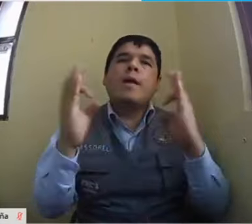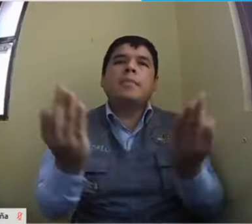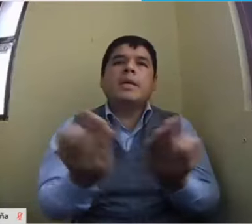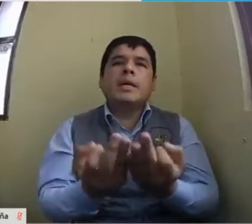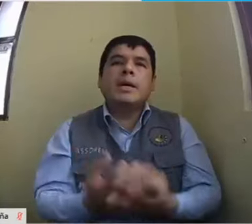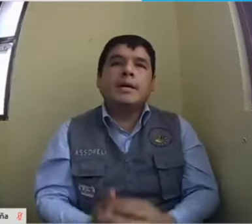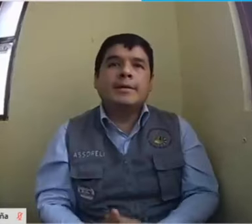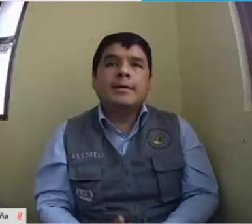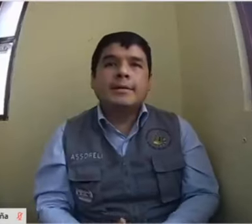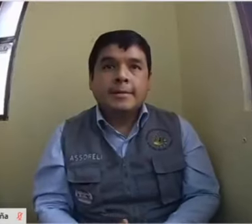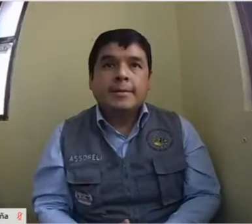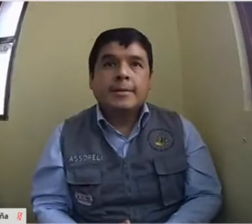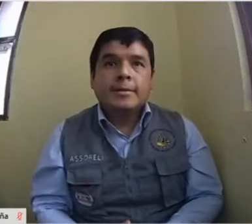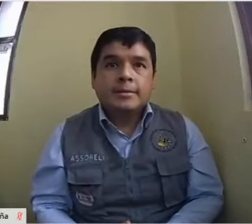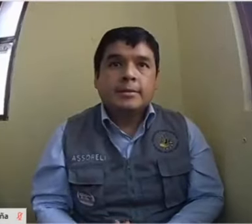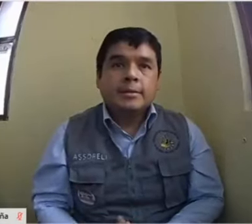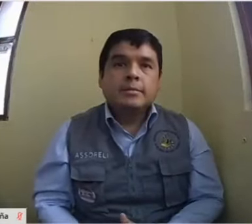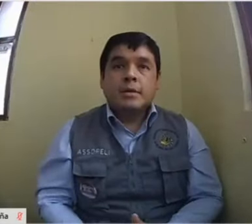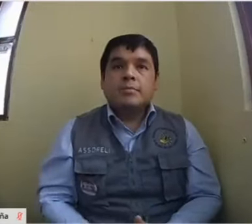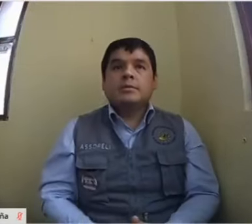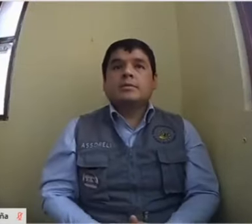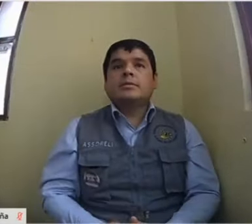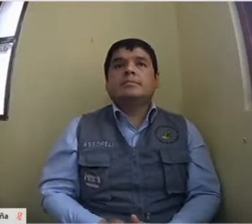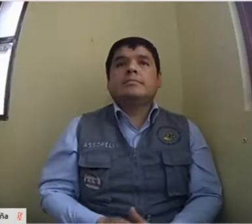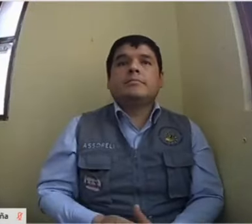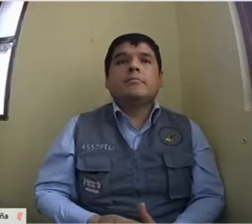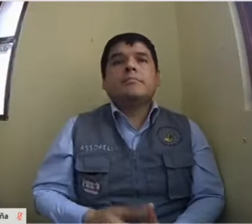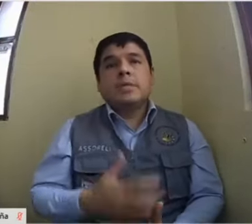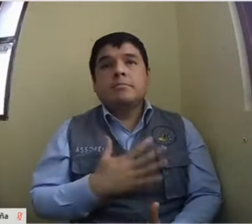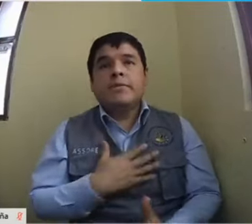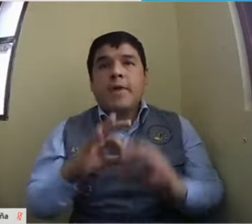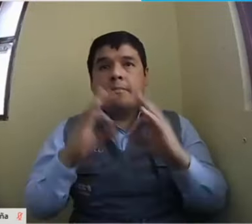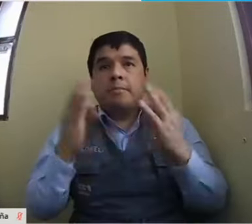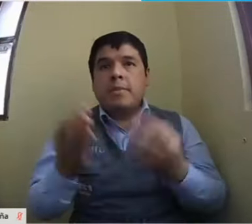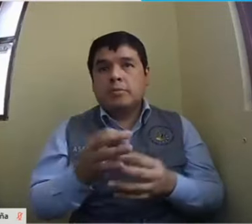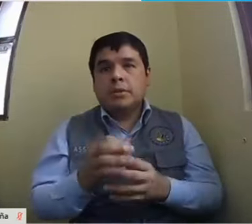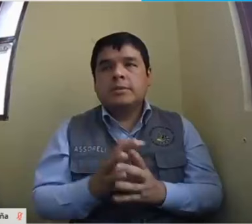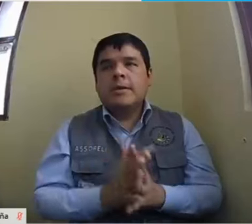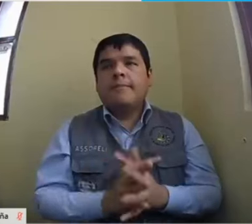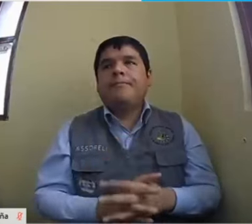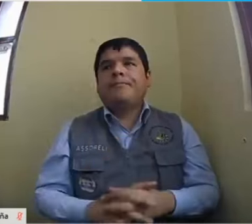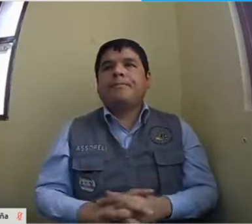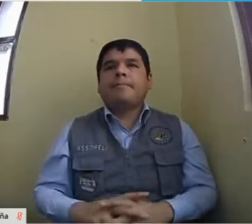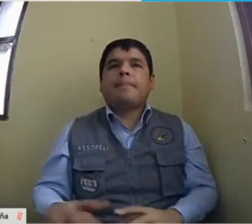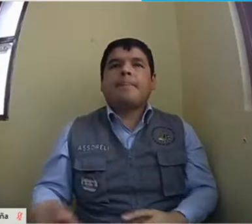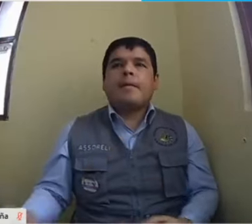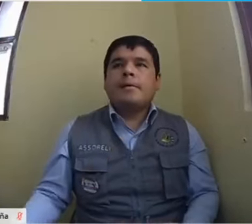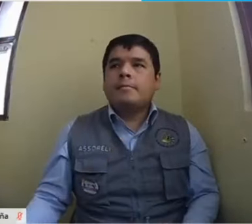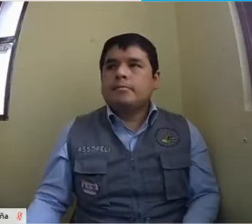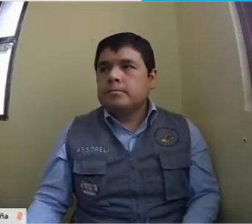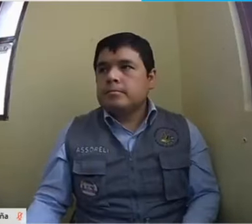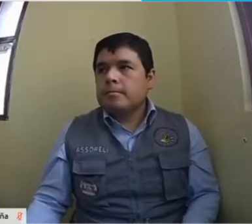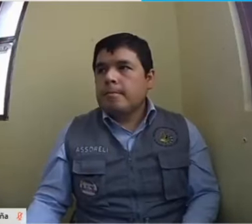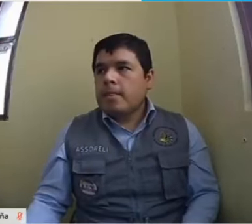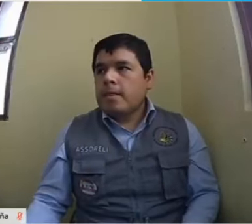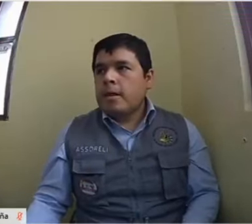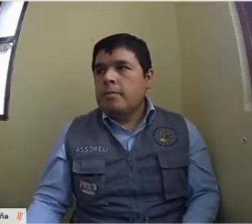Tu familia. Señalando a alguien con el índice es tú, esa es la seña de tu familia. Entonces vamos a